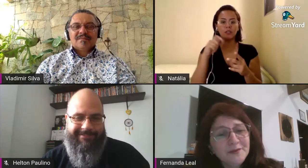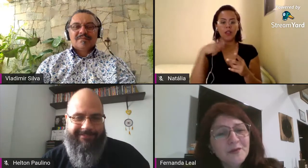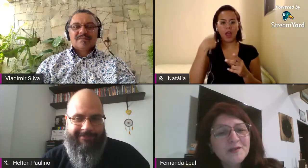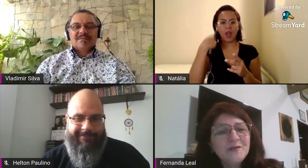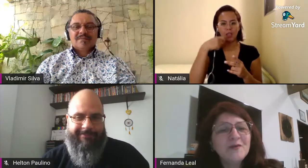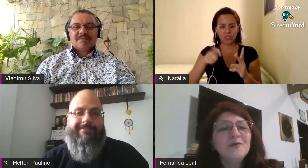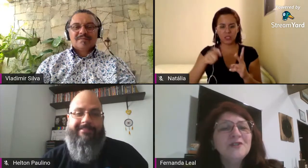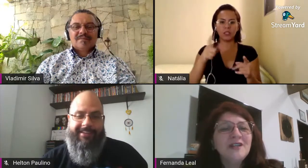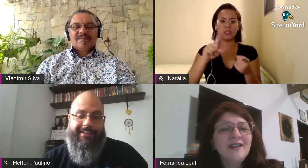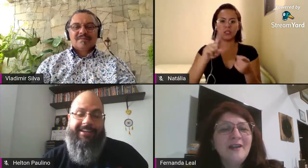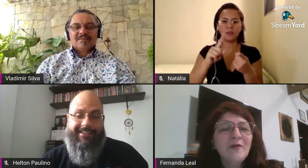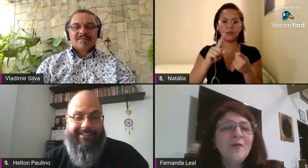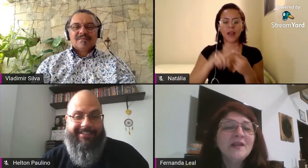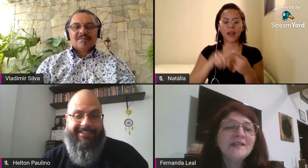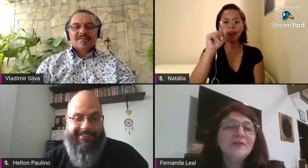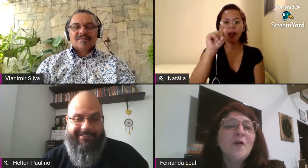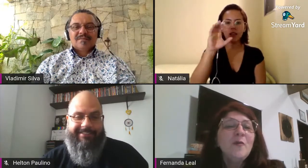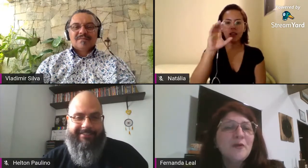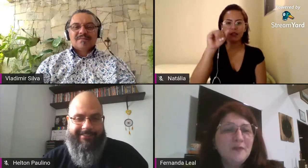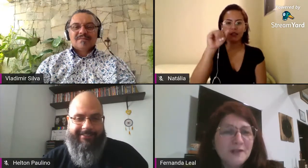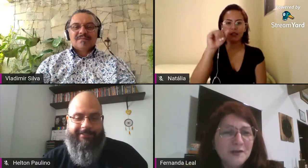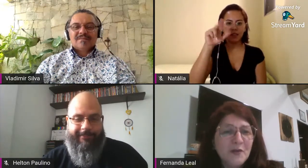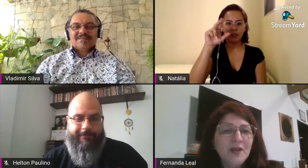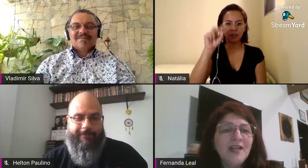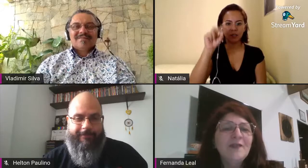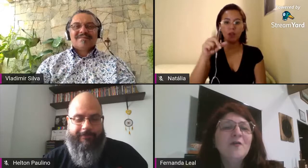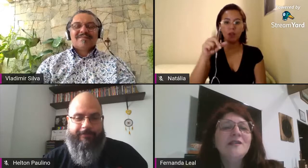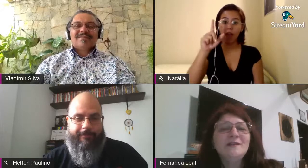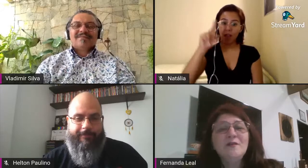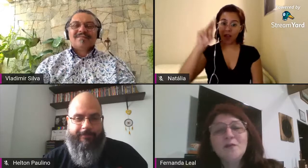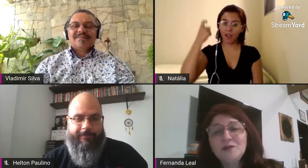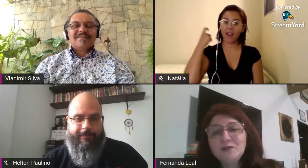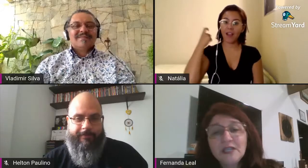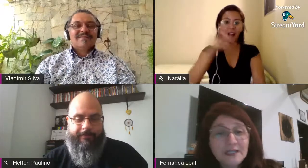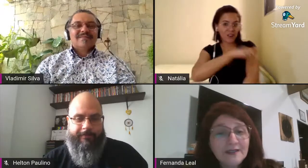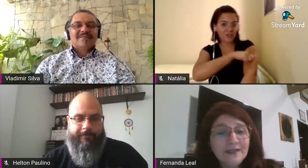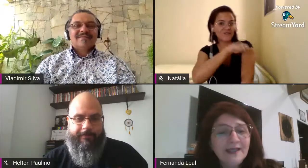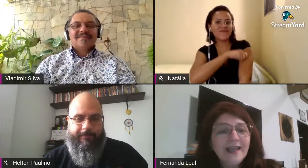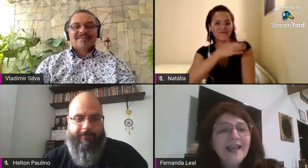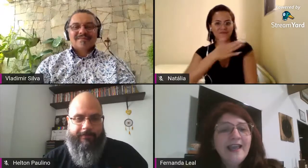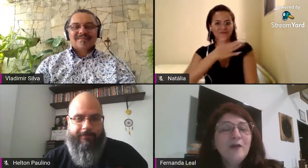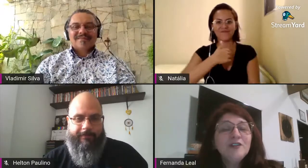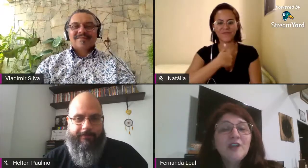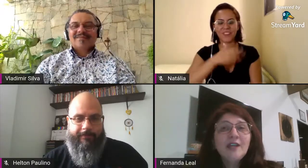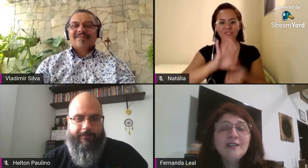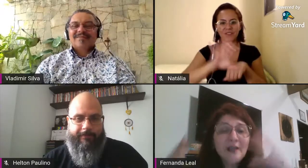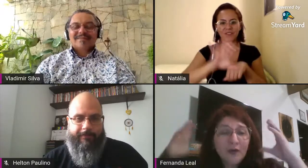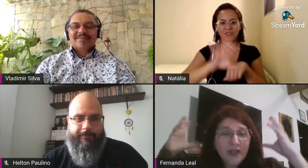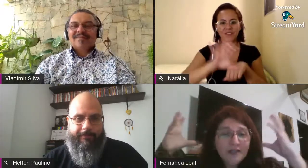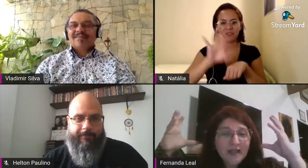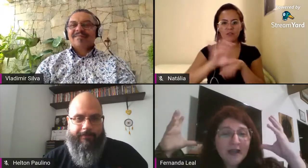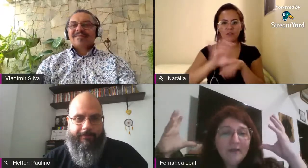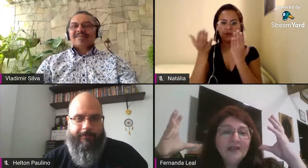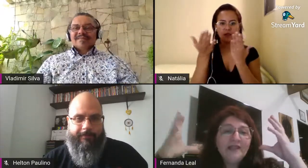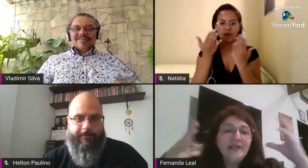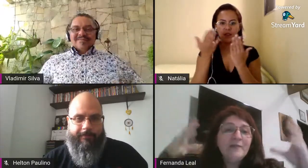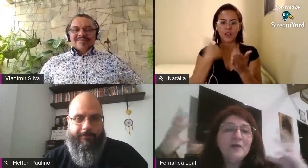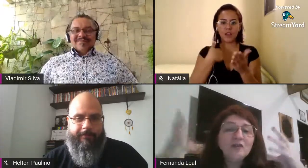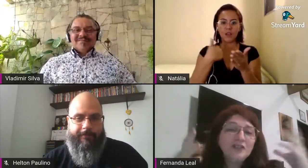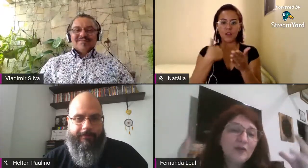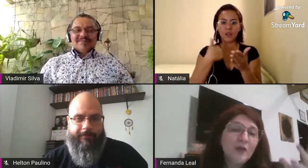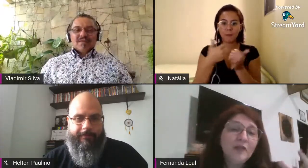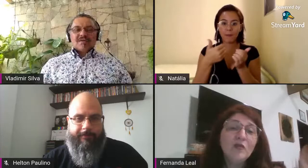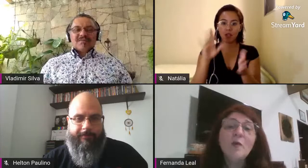aluno no curso de psicologia, eu começando como professora e ele começando como estudante, eu cheia de teorias na cabeça e